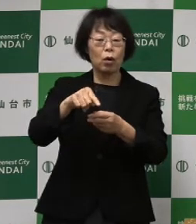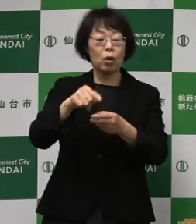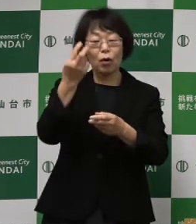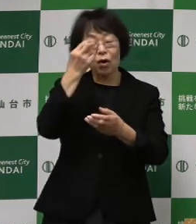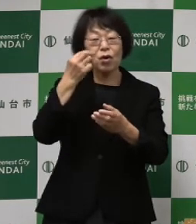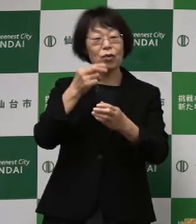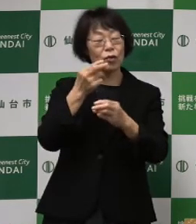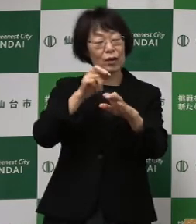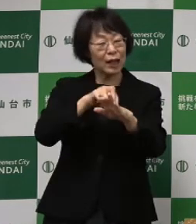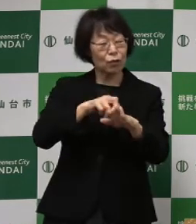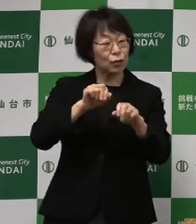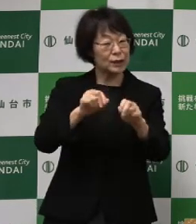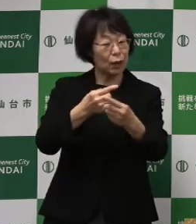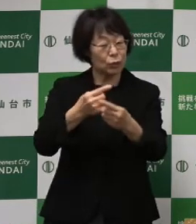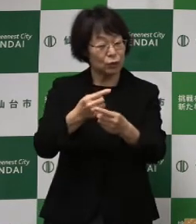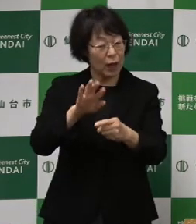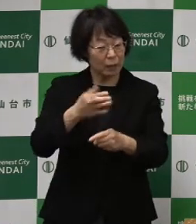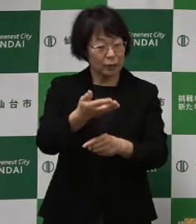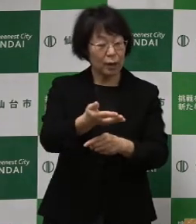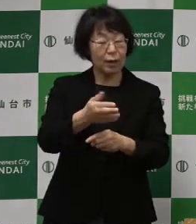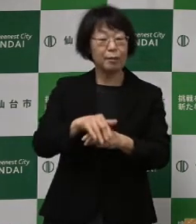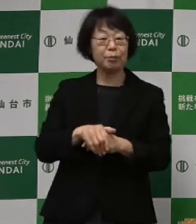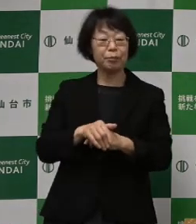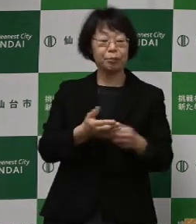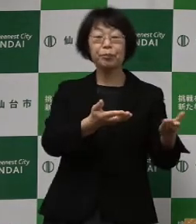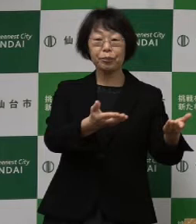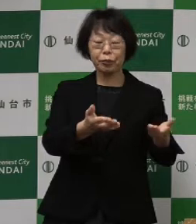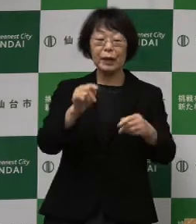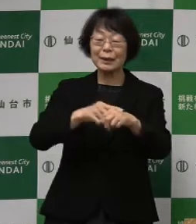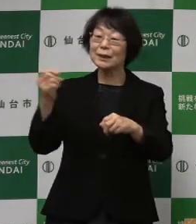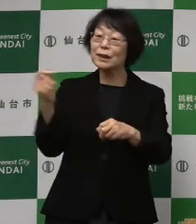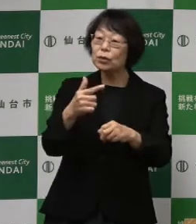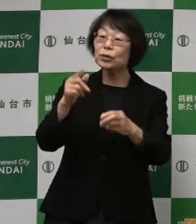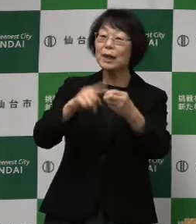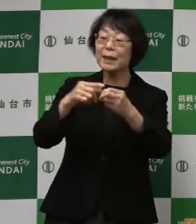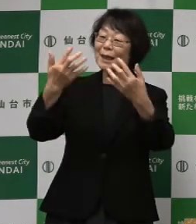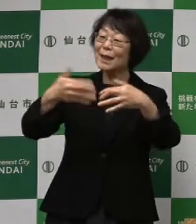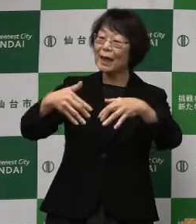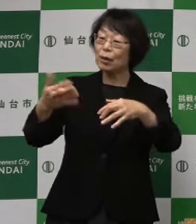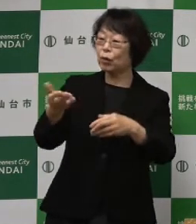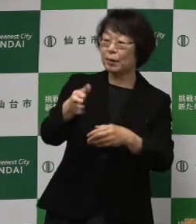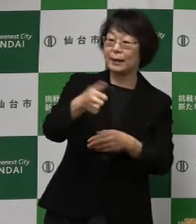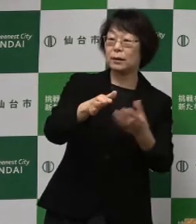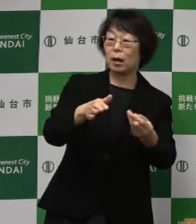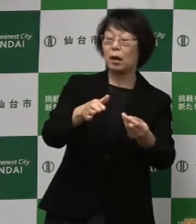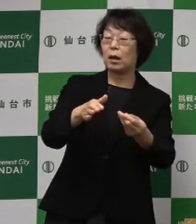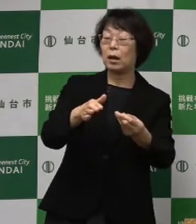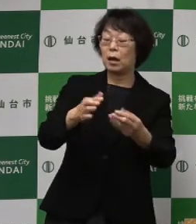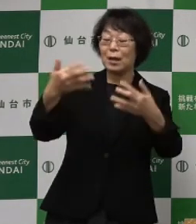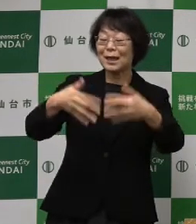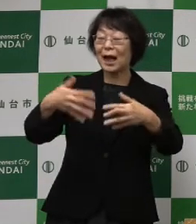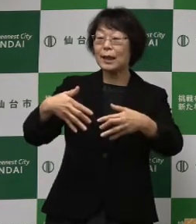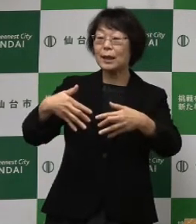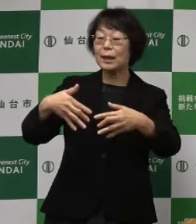しょうか。 あのどうなんでしょうね、まあ、迅速にするために機械の導入をいたしましたけれども、その機械で票をあ